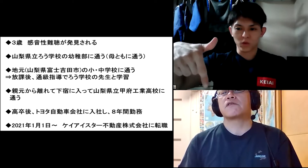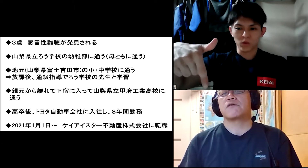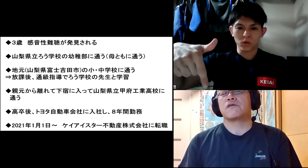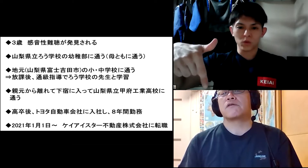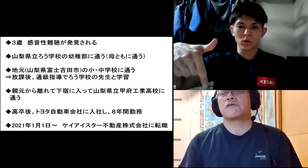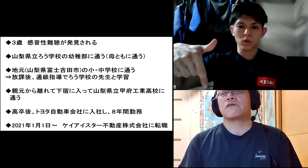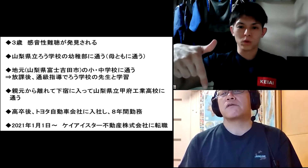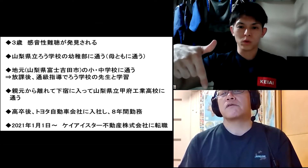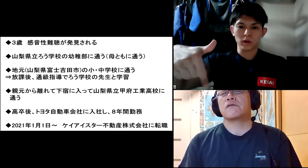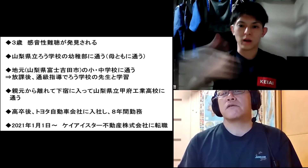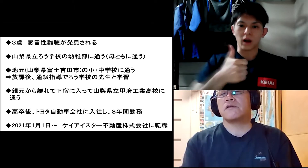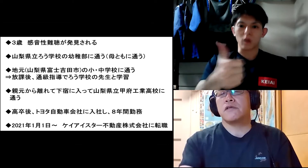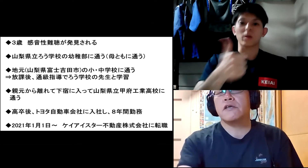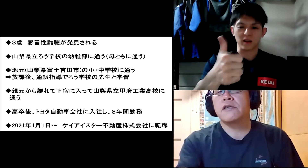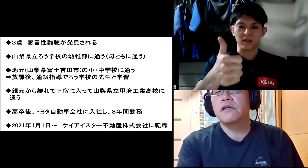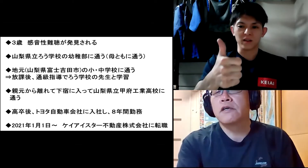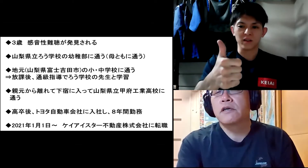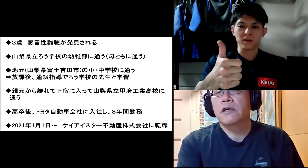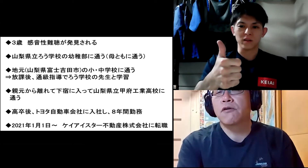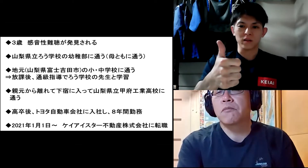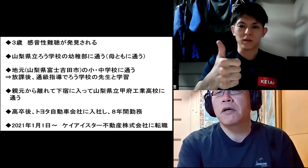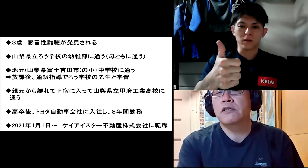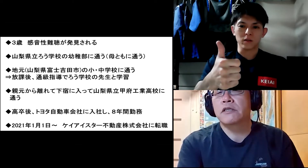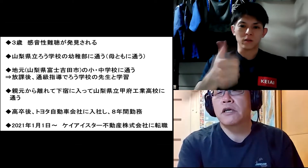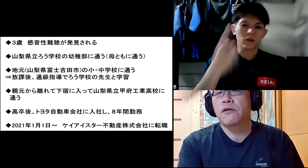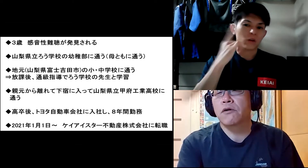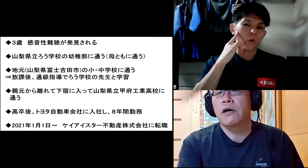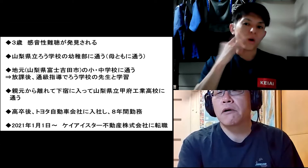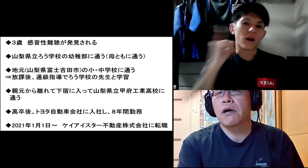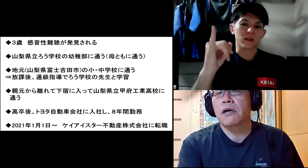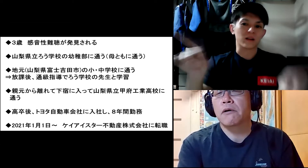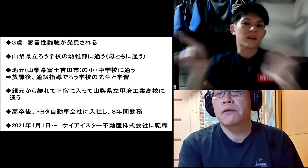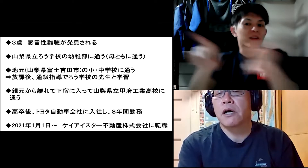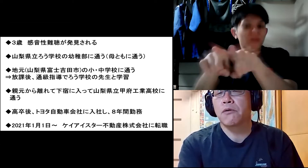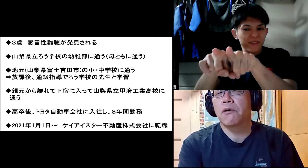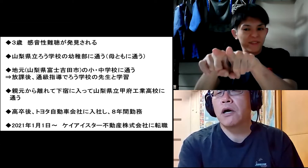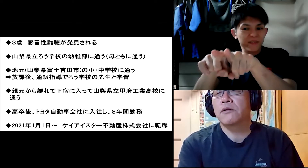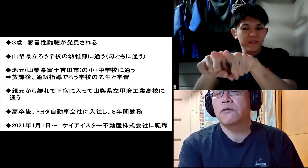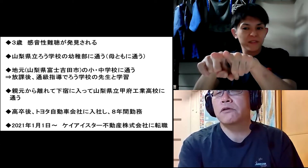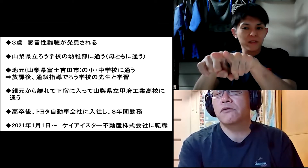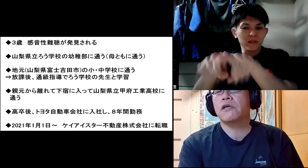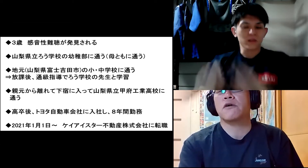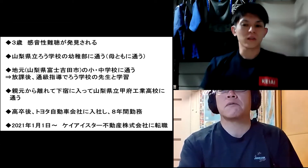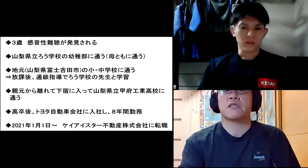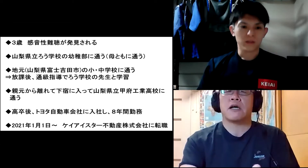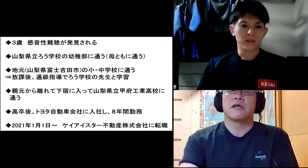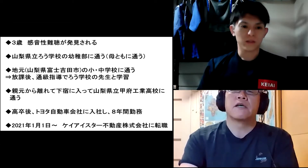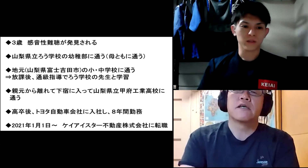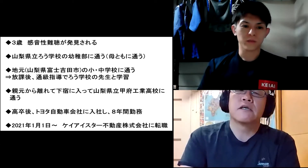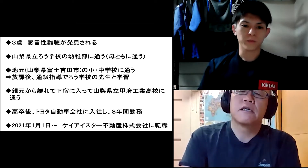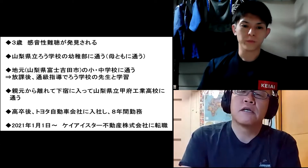幼稚部に通いました。母と一緒に通い